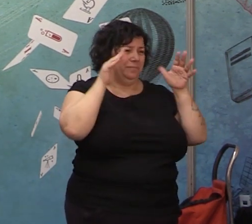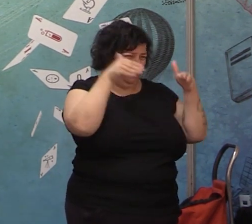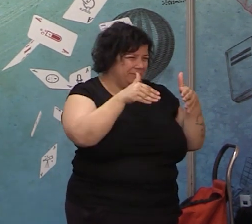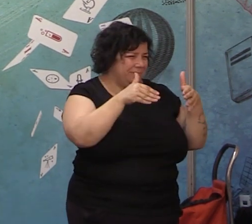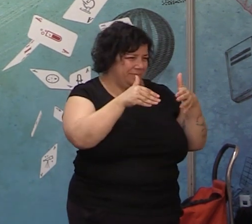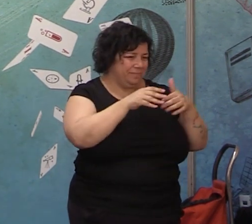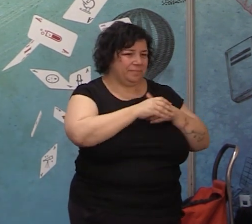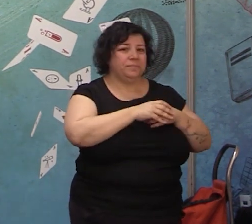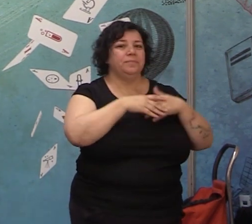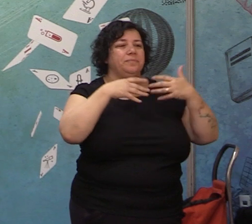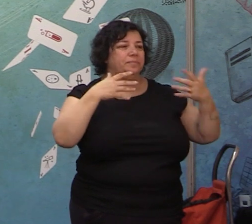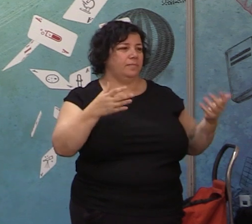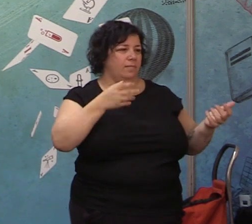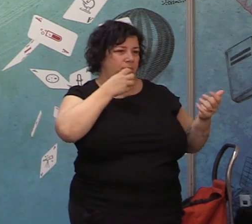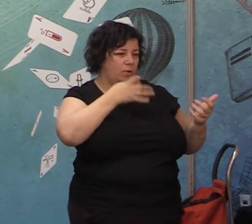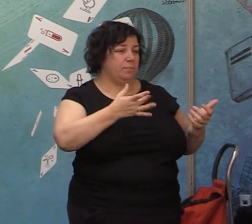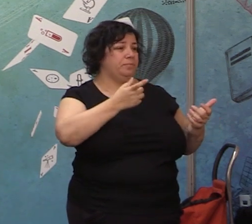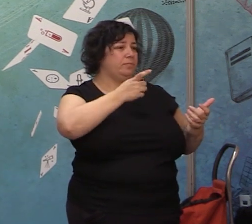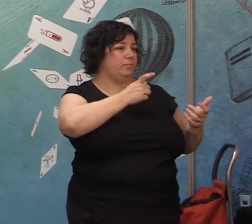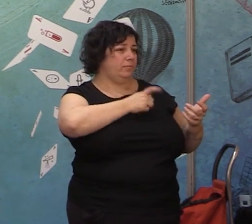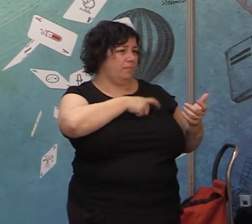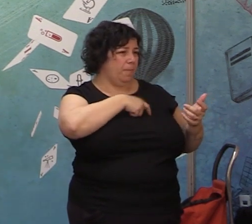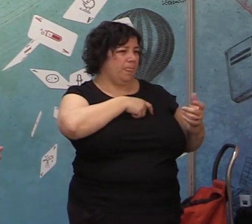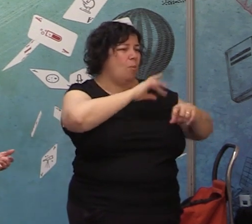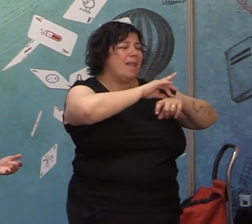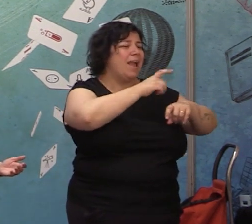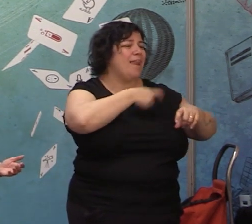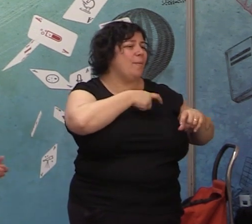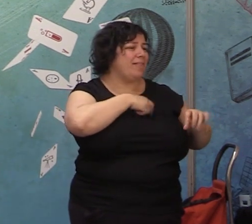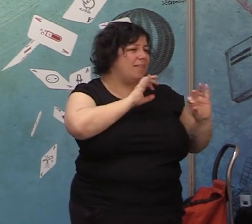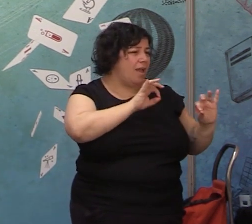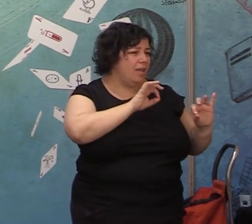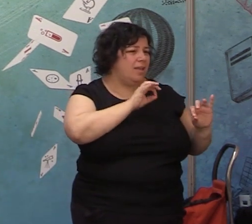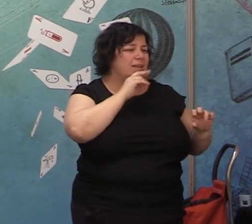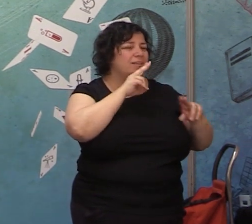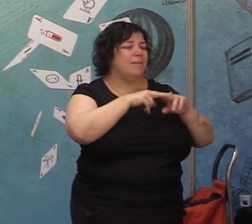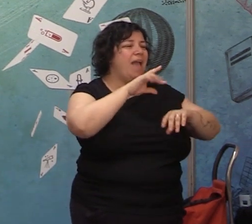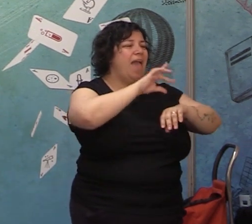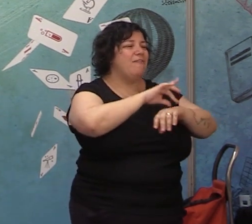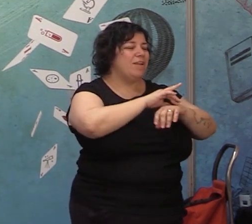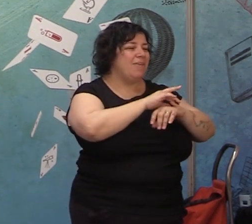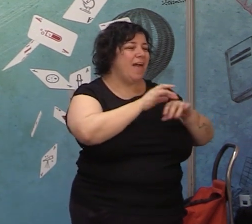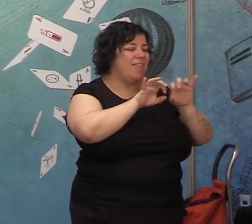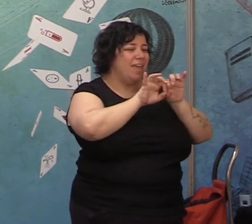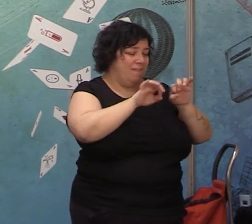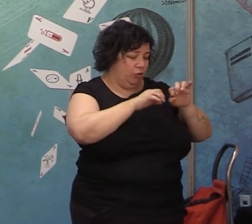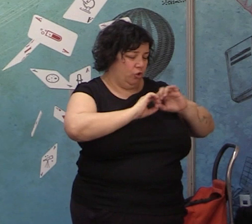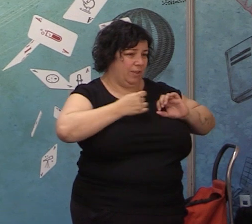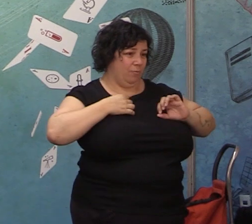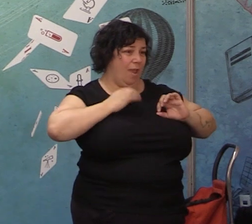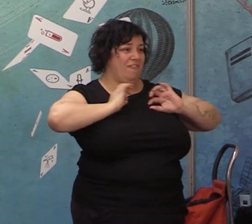ellas. Bueno, la cardiopatía isquémica es lo que llamamos nosotros la enfermedad de los vasos que irrigan el